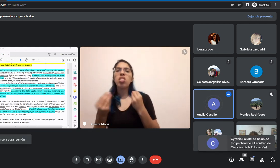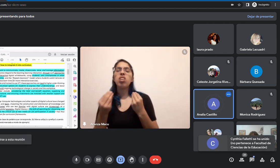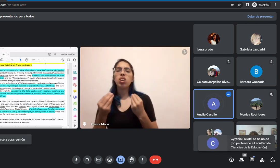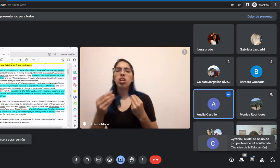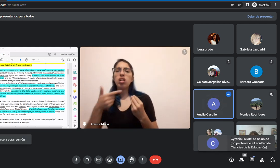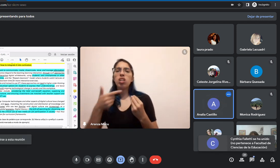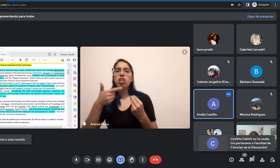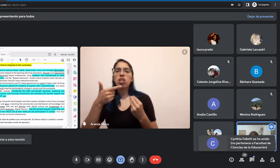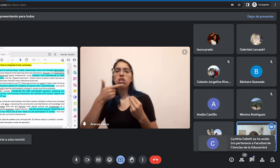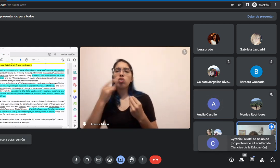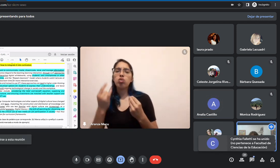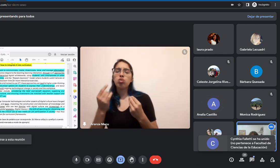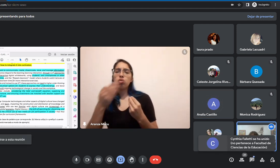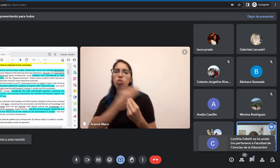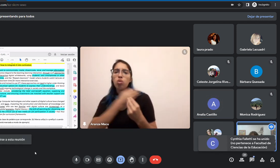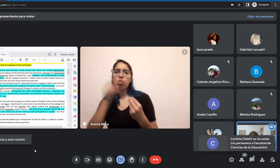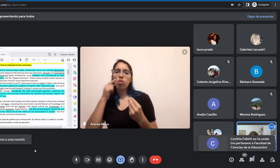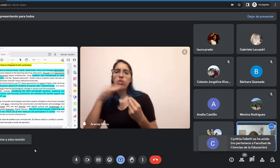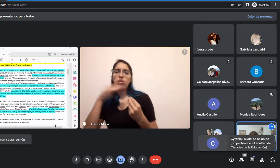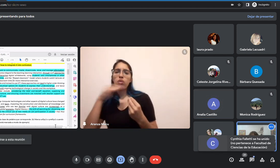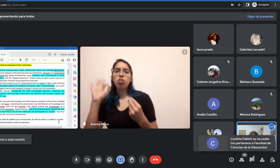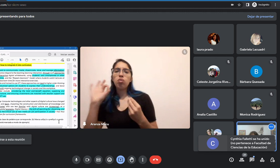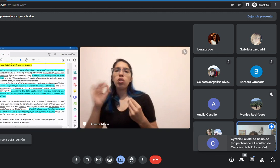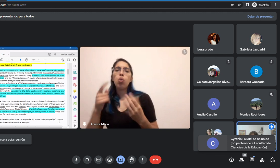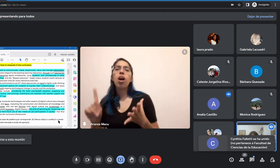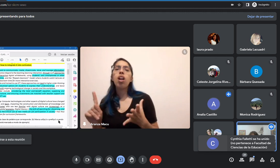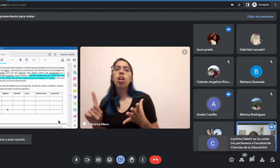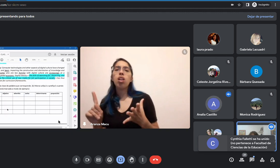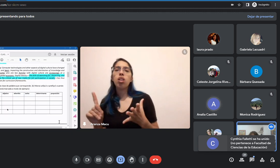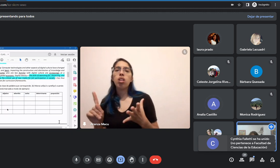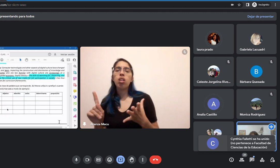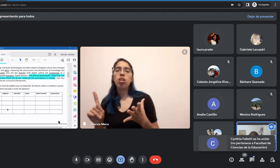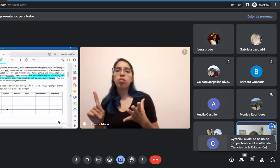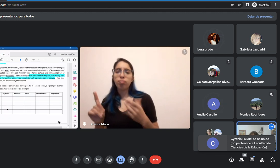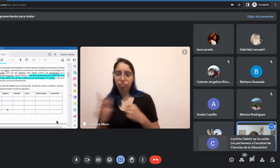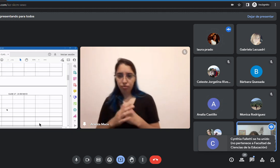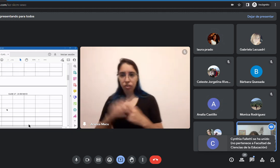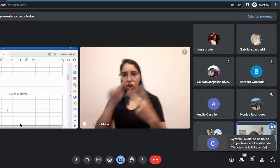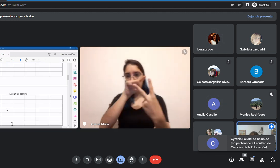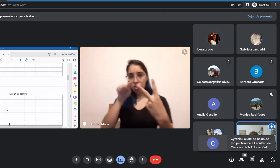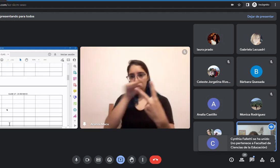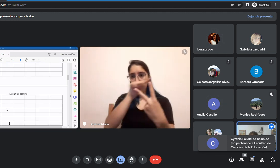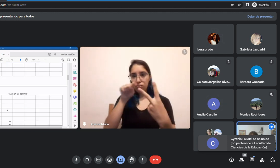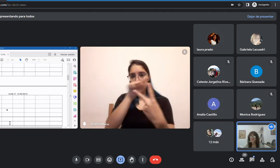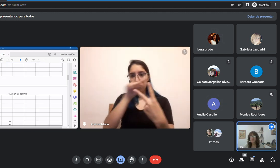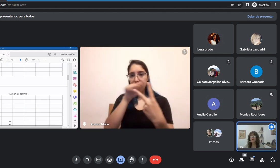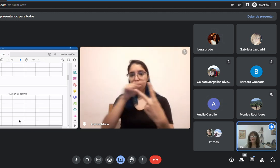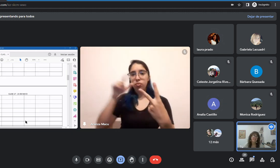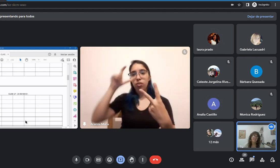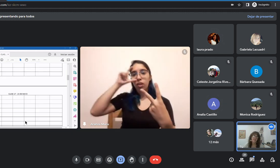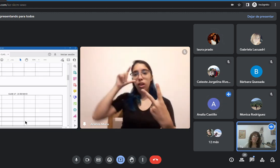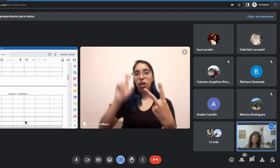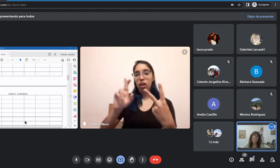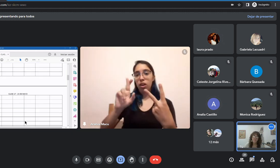Este tiene dos sufijos, ¿sí? Por un lado tenemos R y por el otro lado la S.